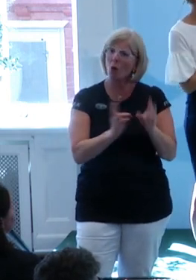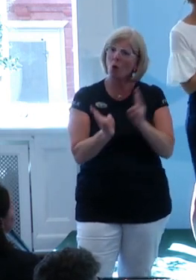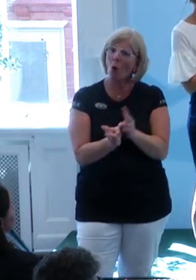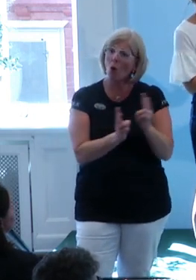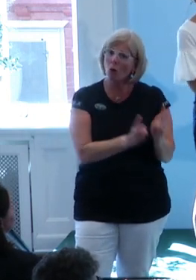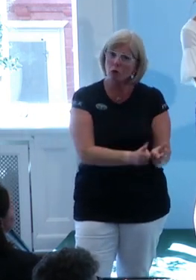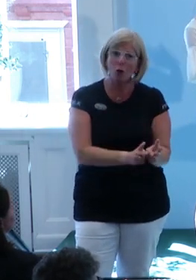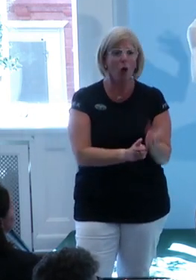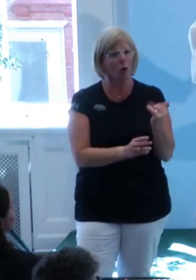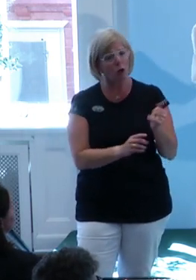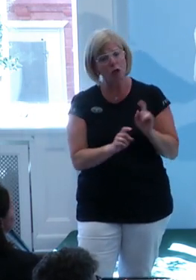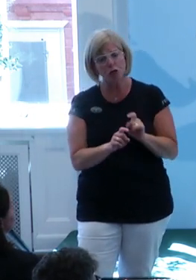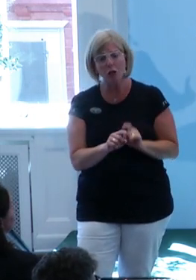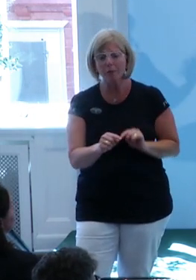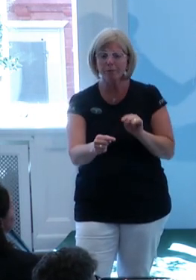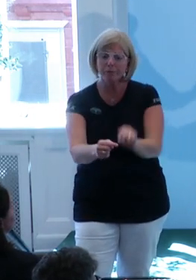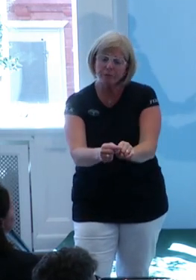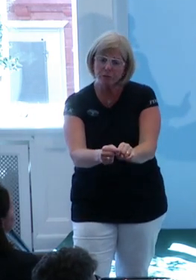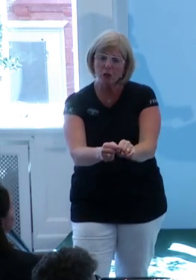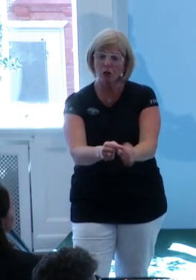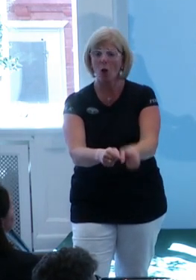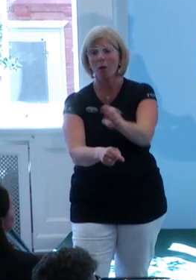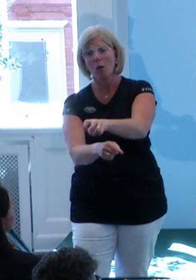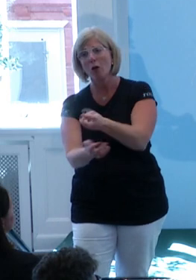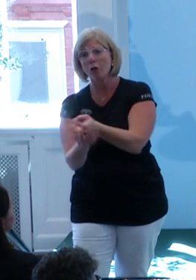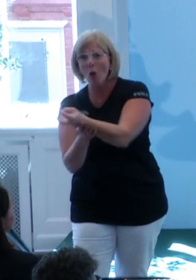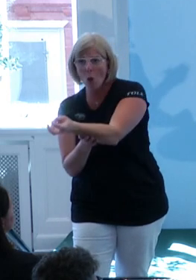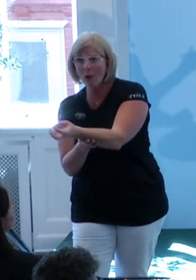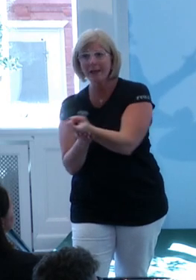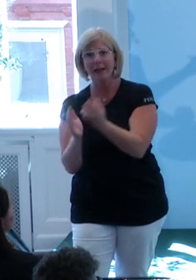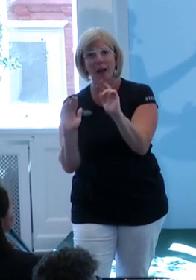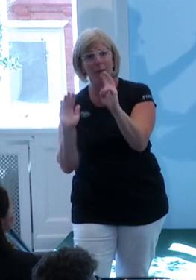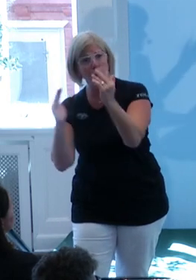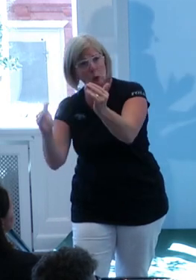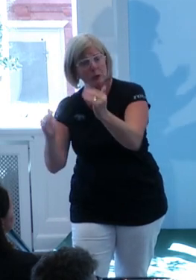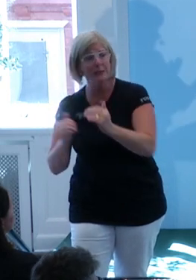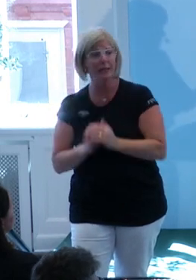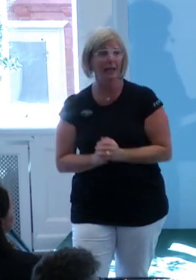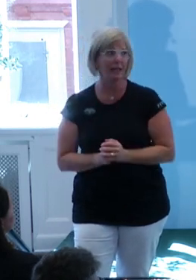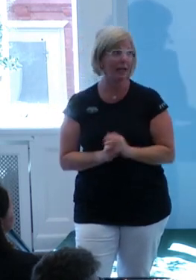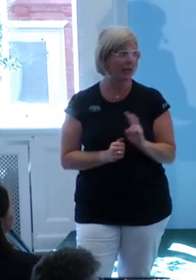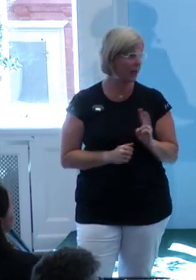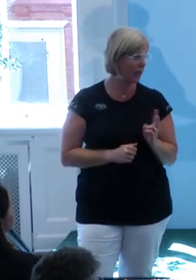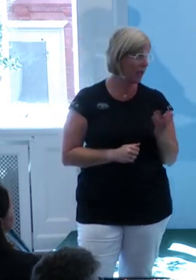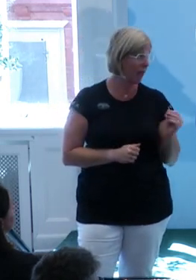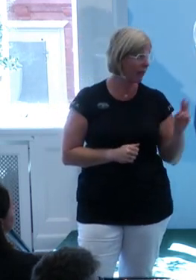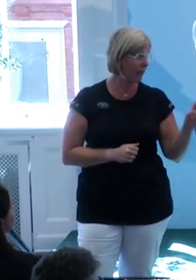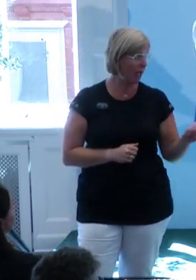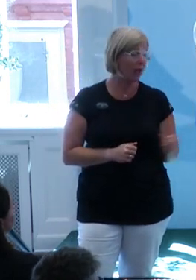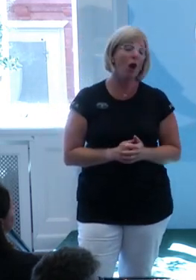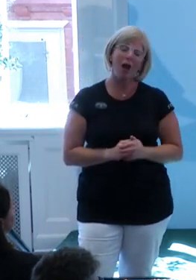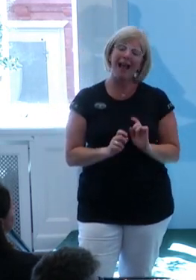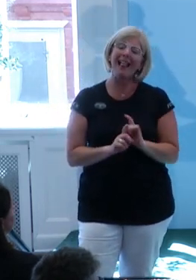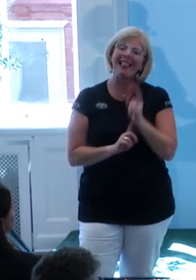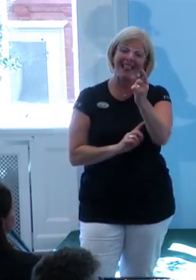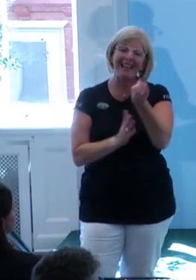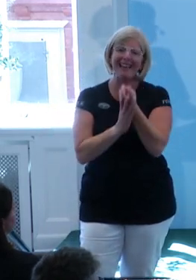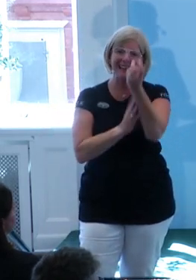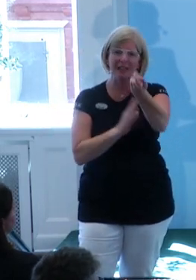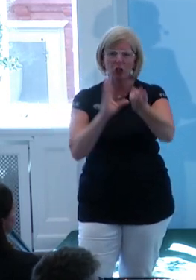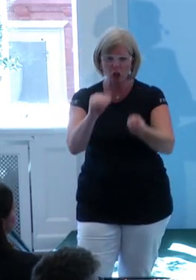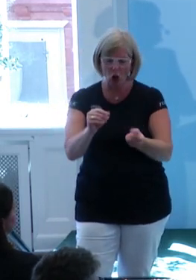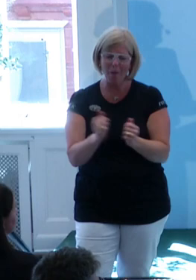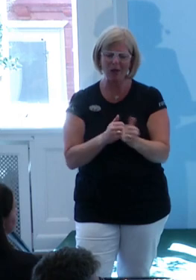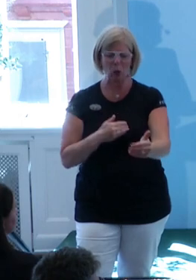cykeln en viss etapp och sen så kanske hoppa på tåget eller bussen? Anna Niska, är det... Ja, när det är längre resor, annars så ser vi på